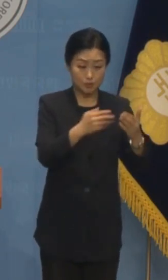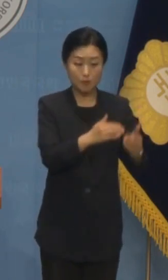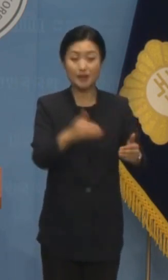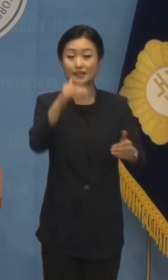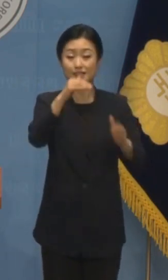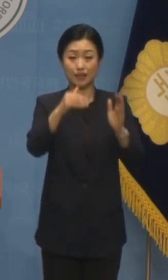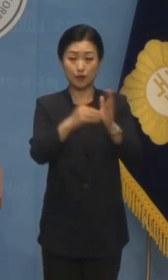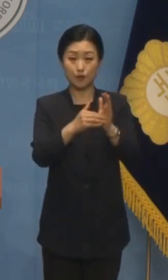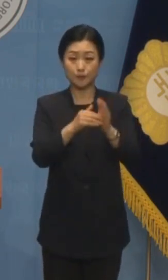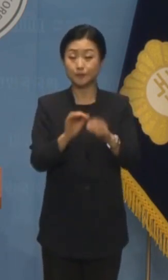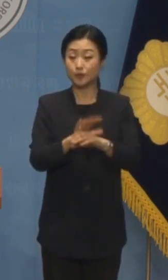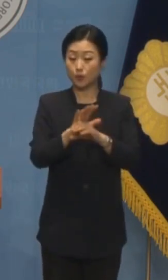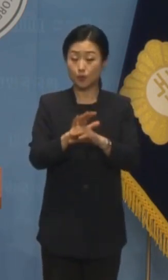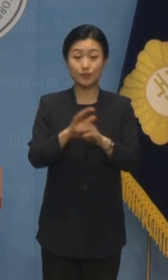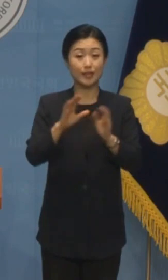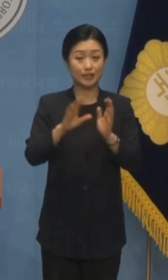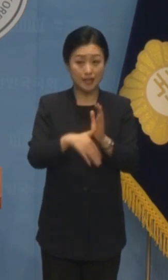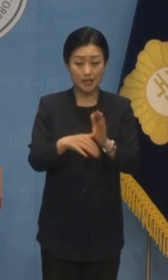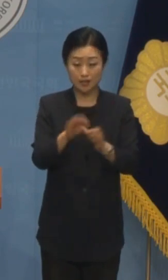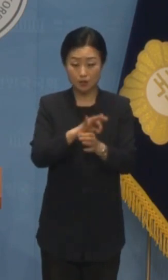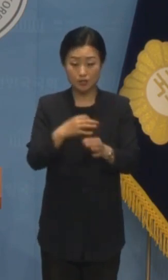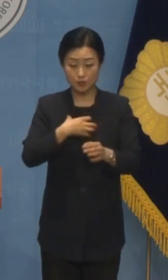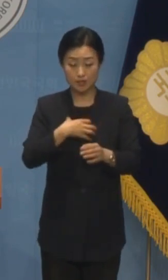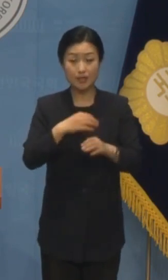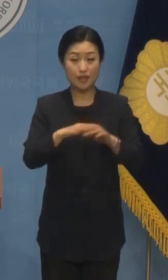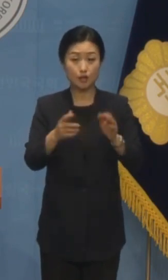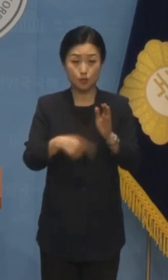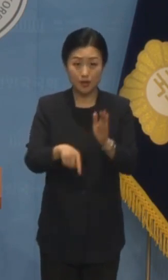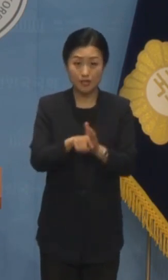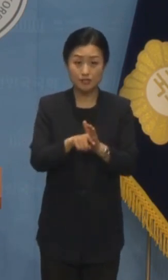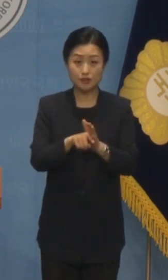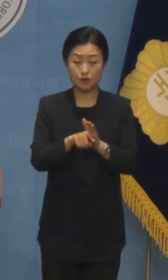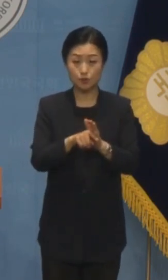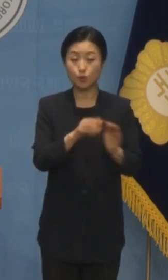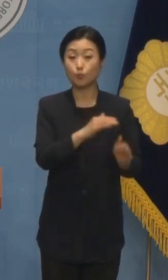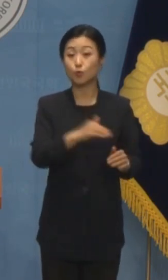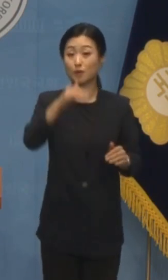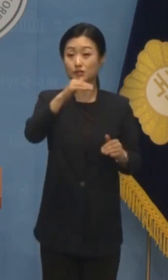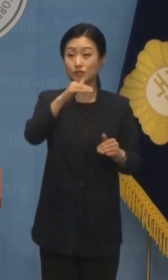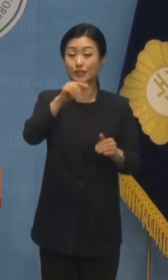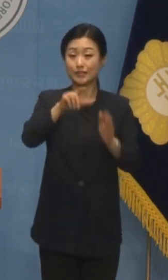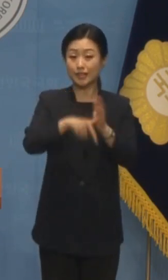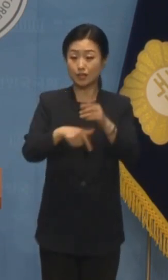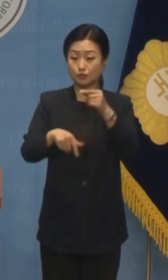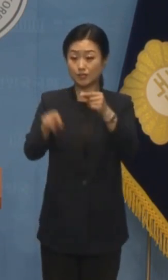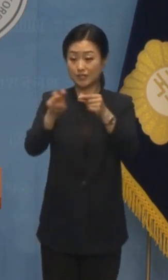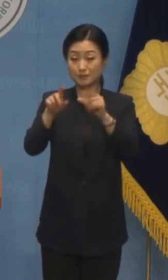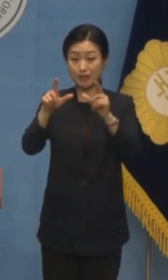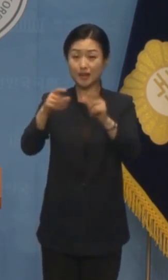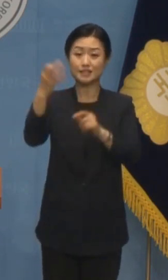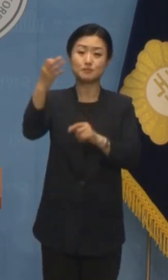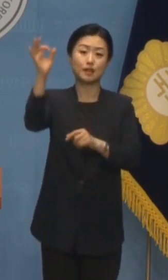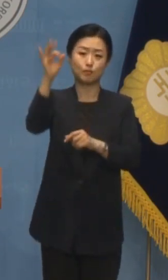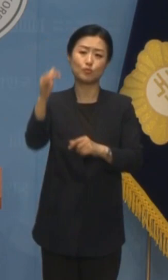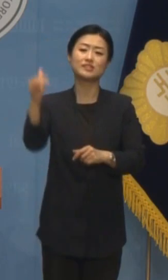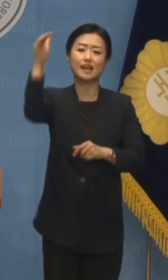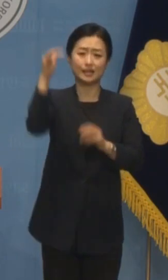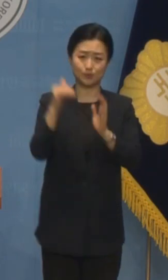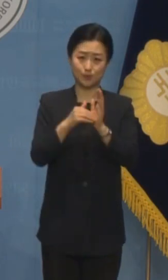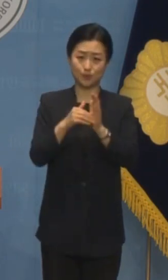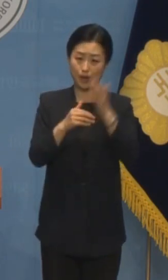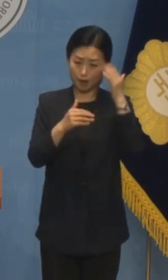증가했습니다. 코로나19 보건과 경제위기 극복을 위해서 이례적으로 높아진 건데요. 같은 기간 G20 국가들은 14포인트